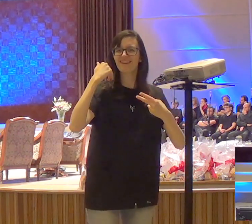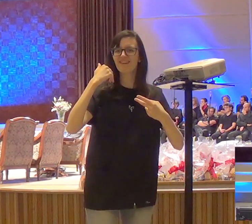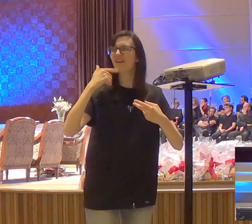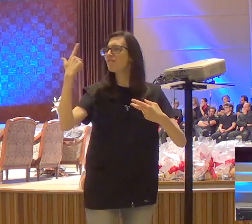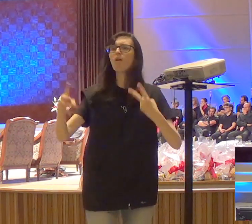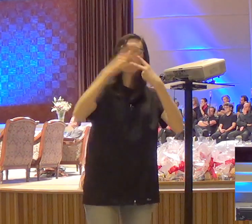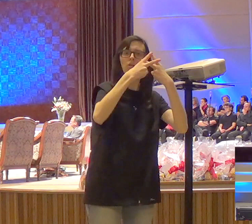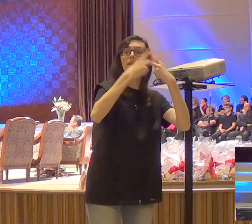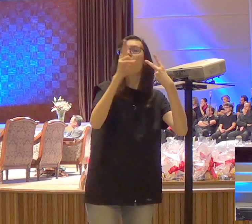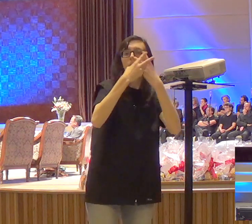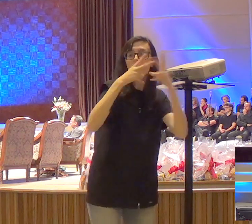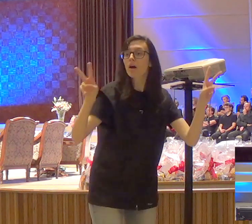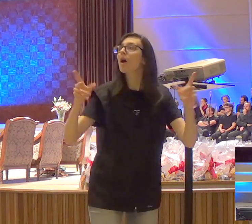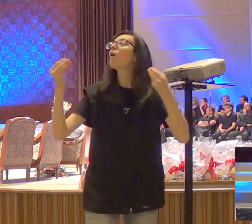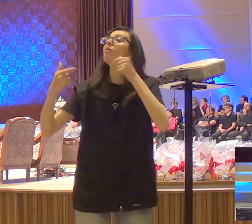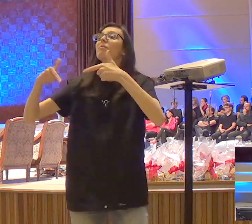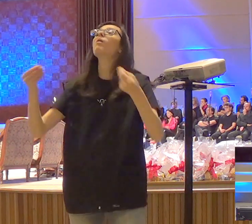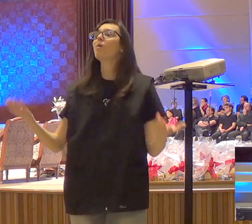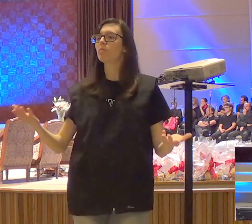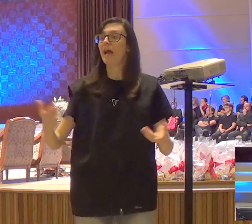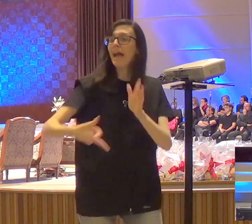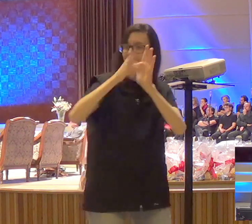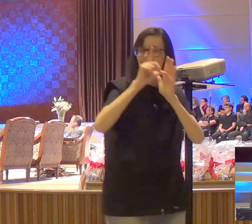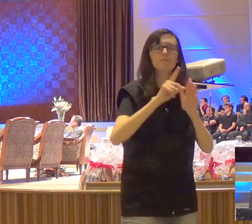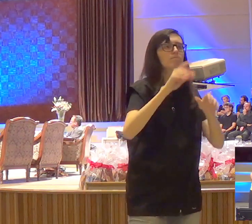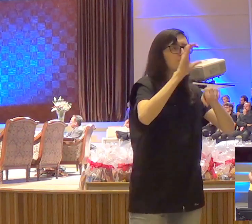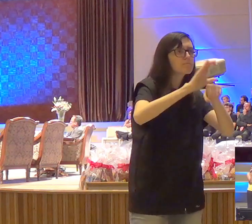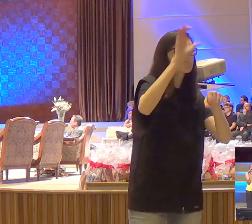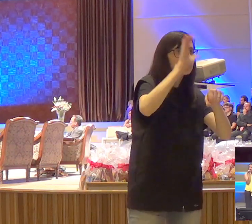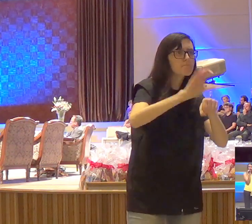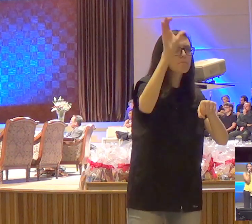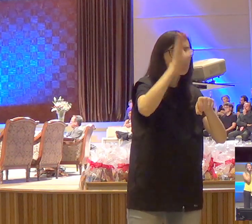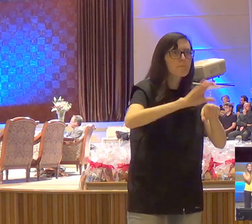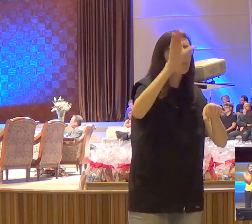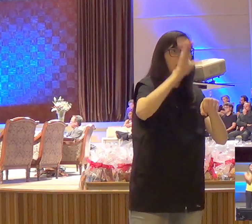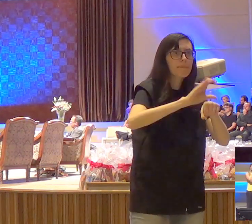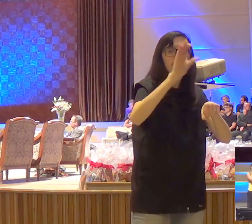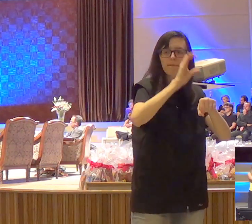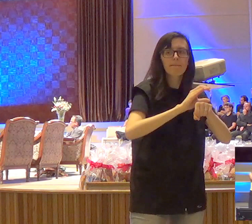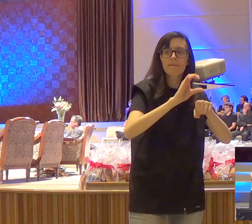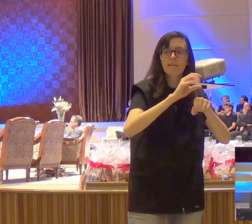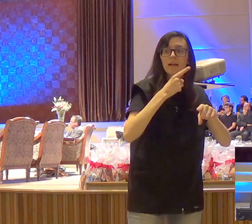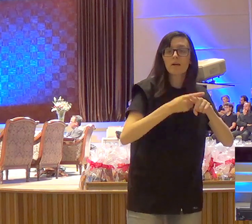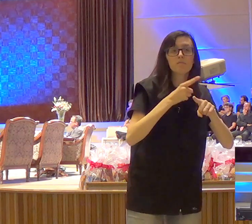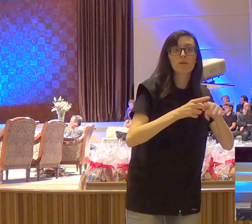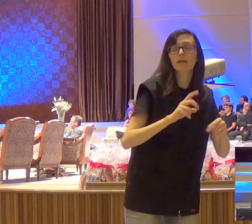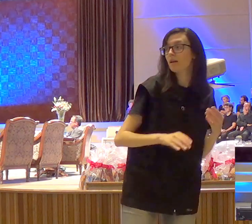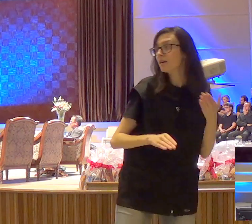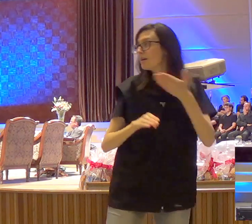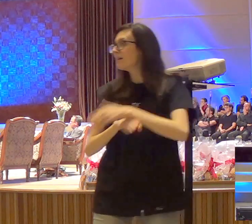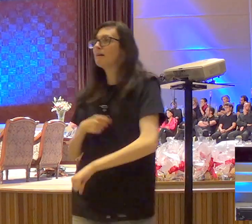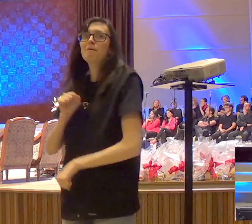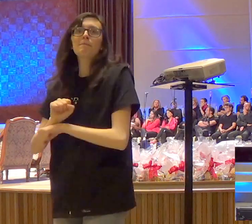start their own small business if no one will hire them. E se ninguém os contratar para ser empregado, eles ensinam como ele pode construir o seu